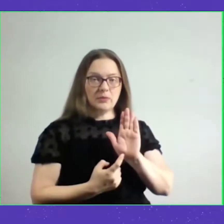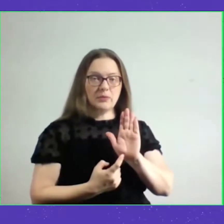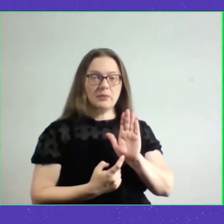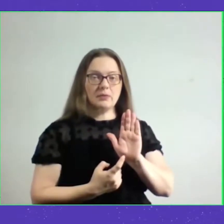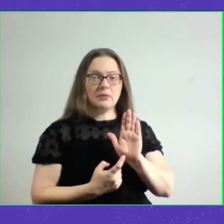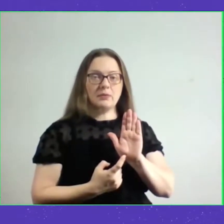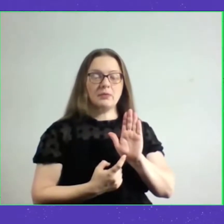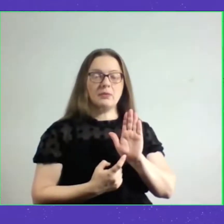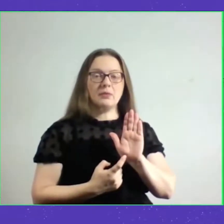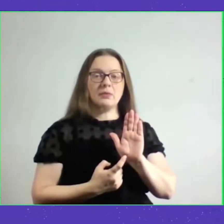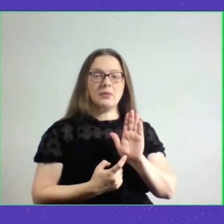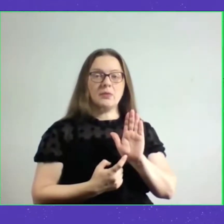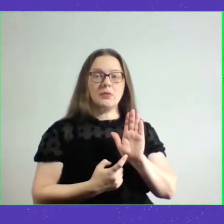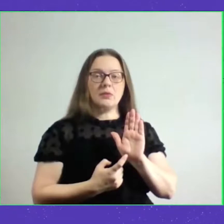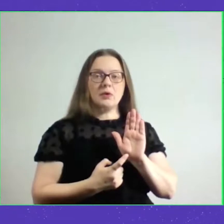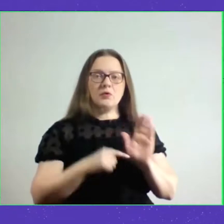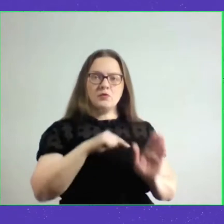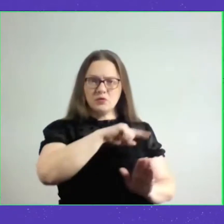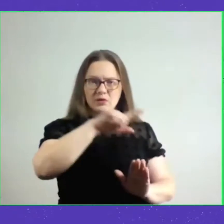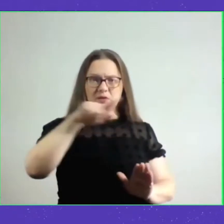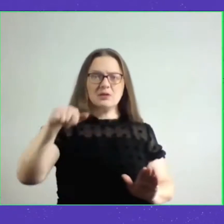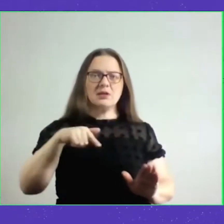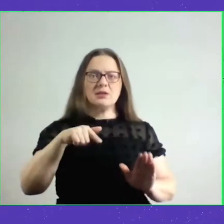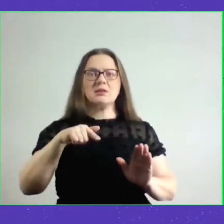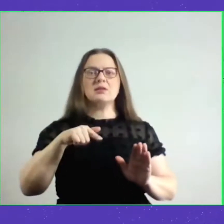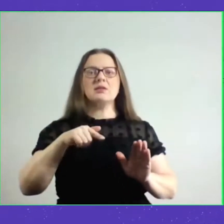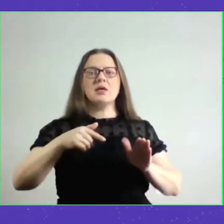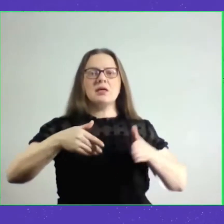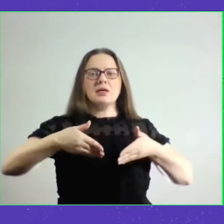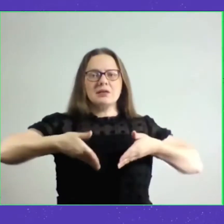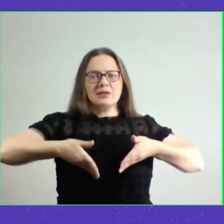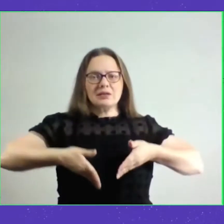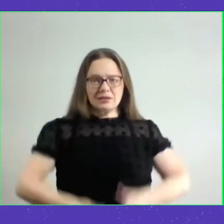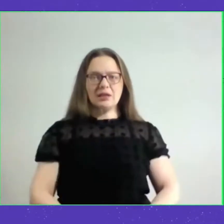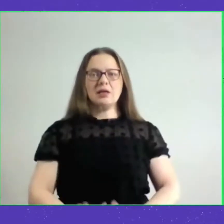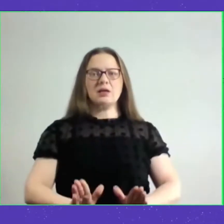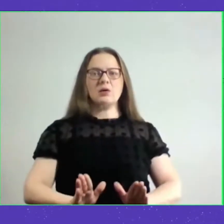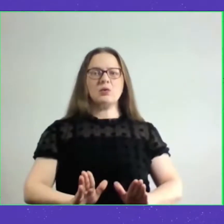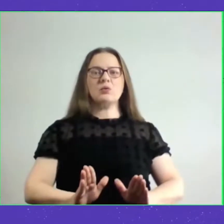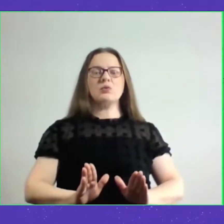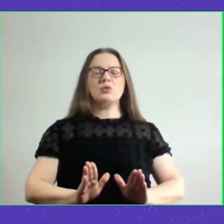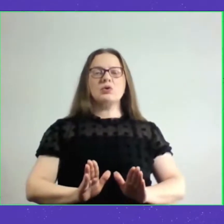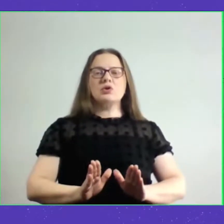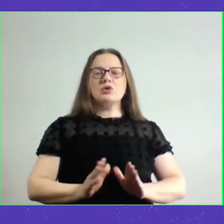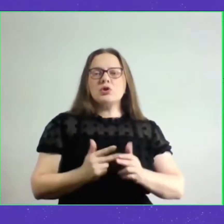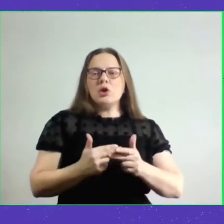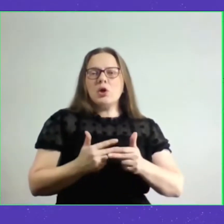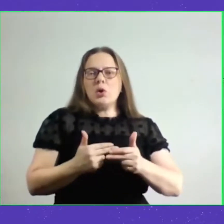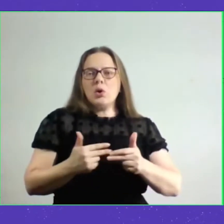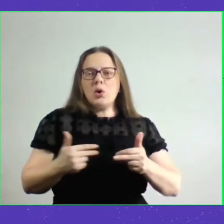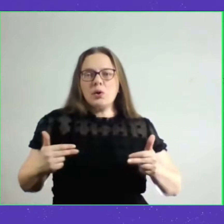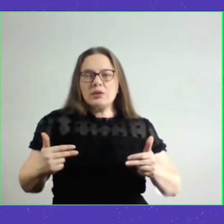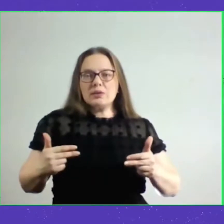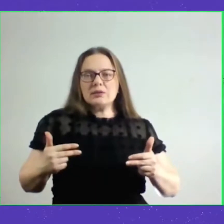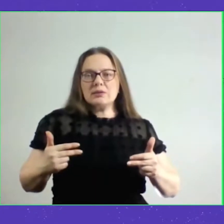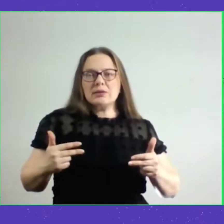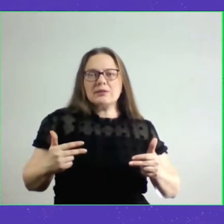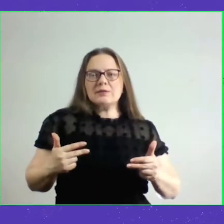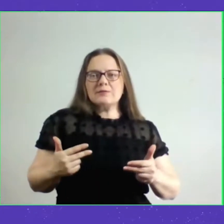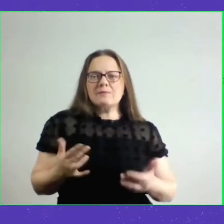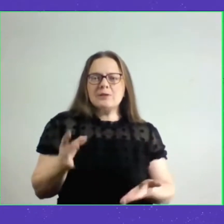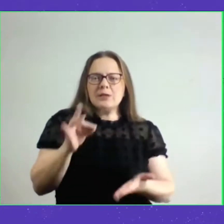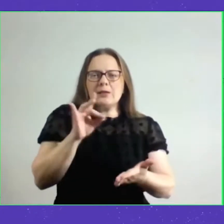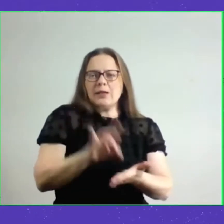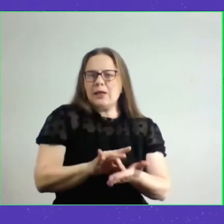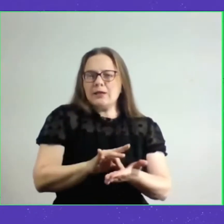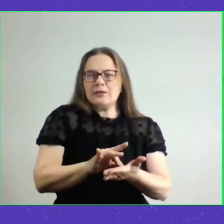pois fostes regenerados, não de semente corruptível, mas de incorruptível, mediante a palavra de